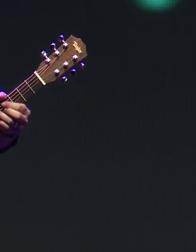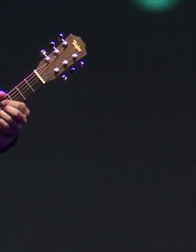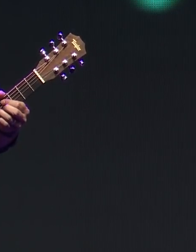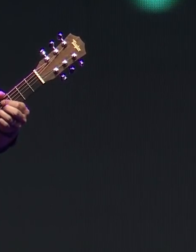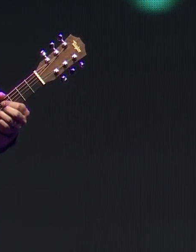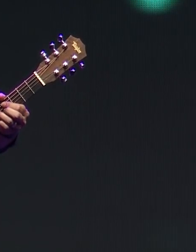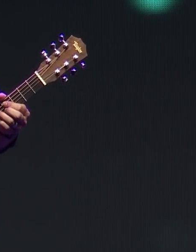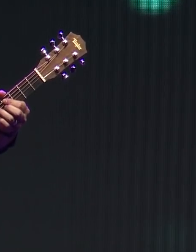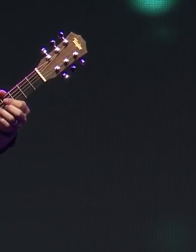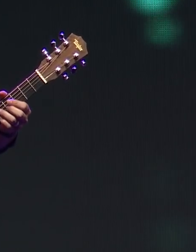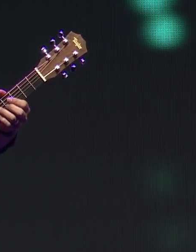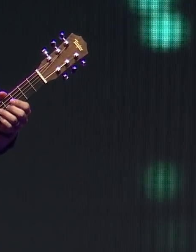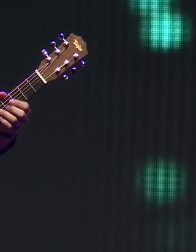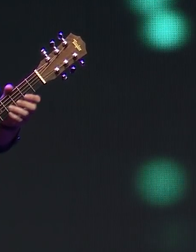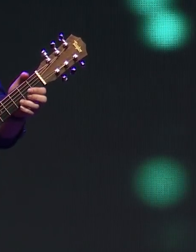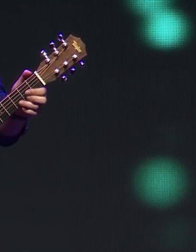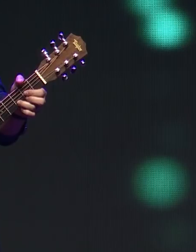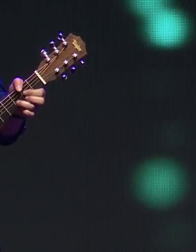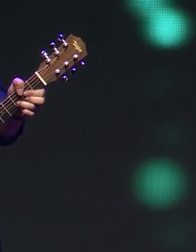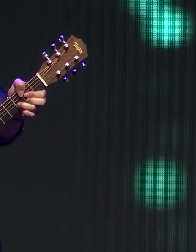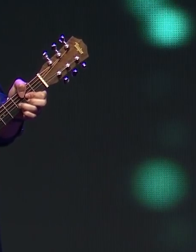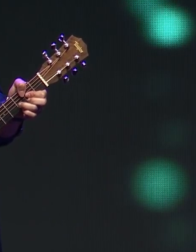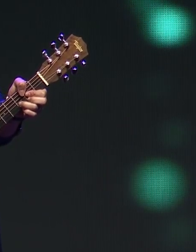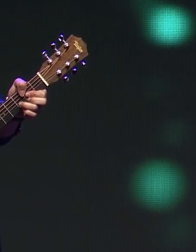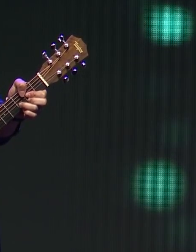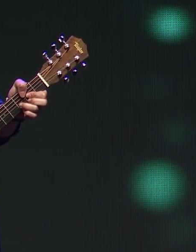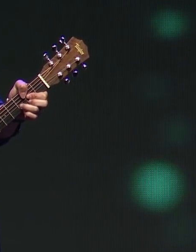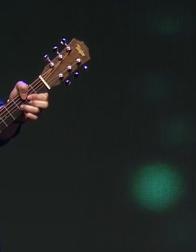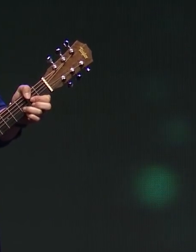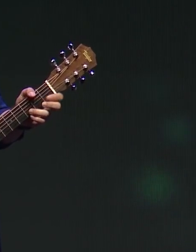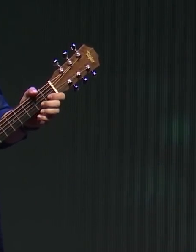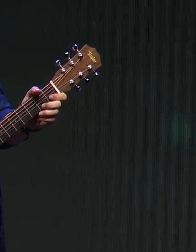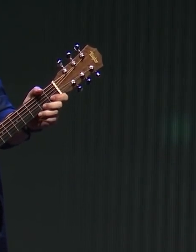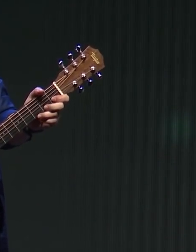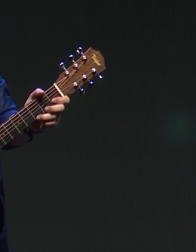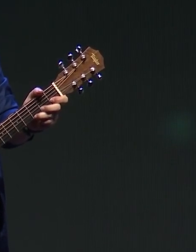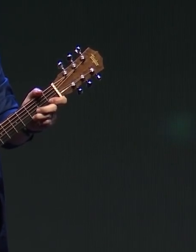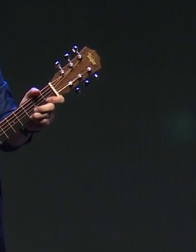tapi jemahan yang ubahkan ku.